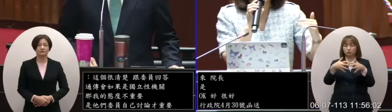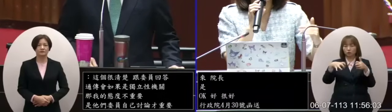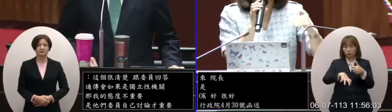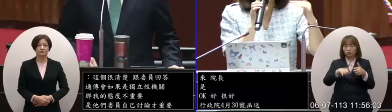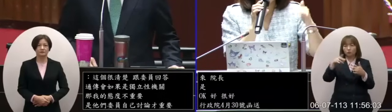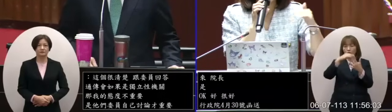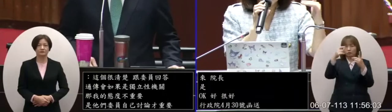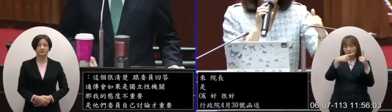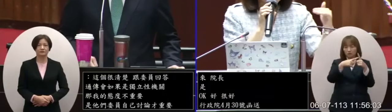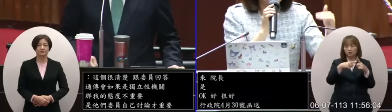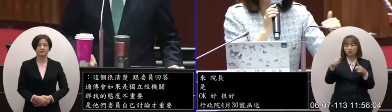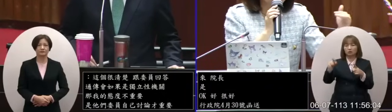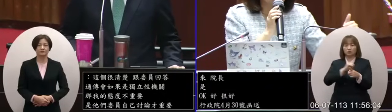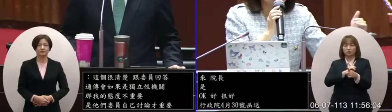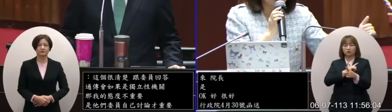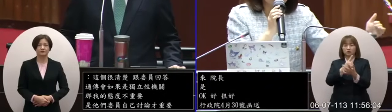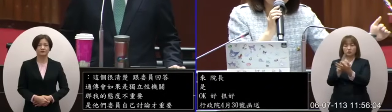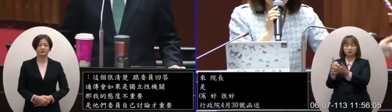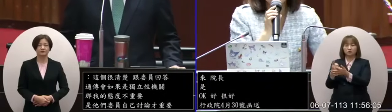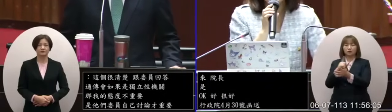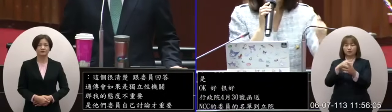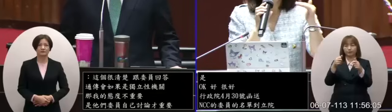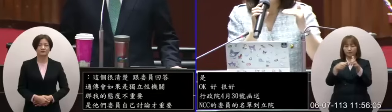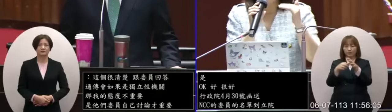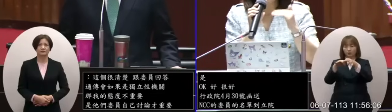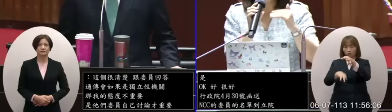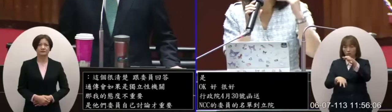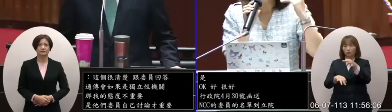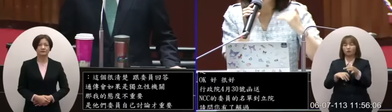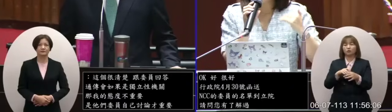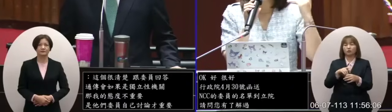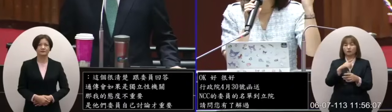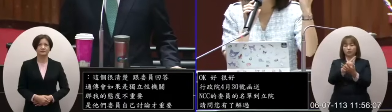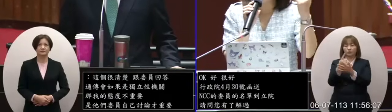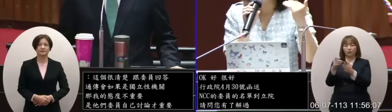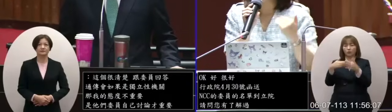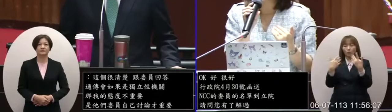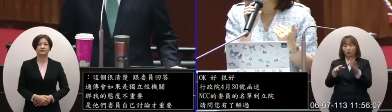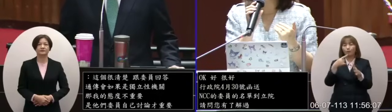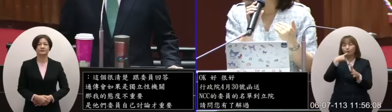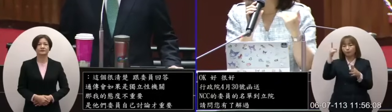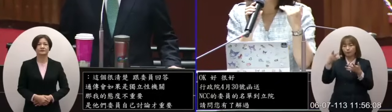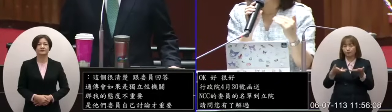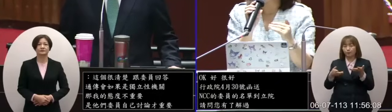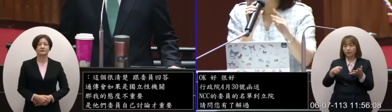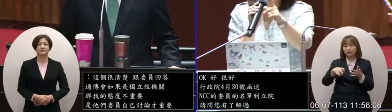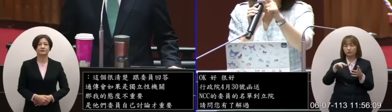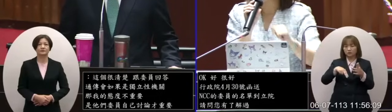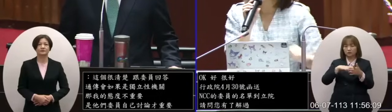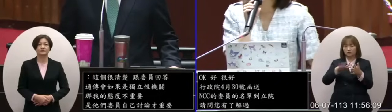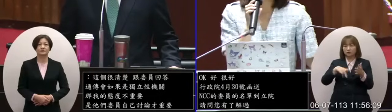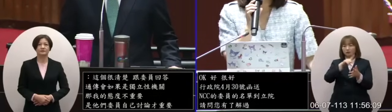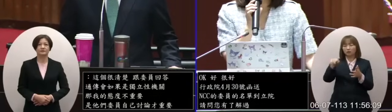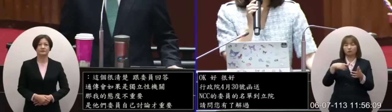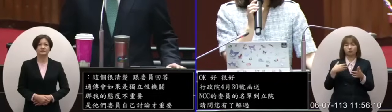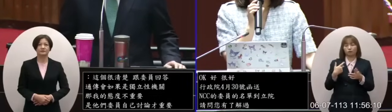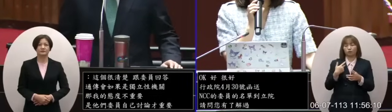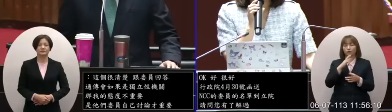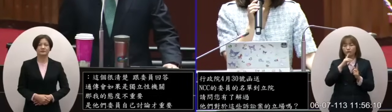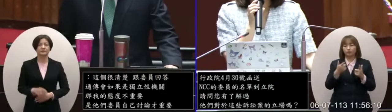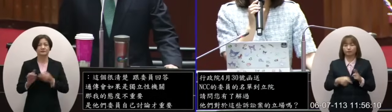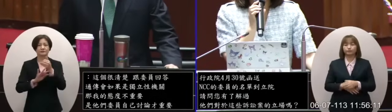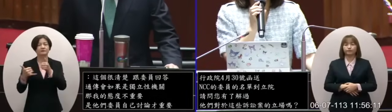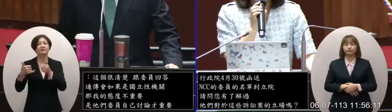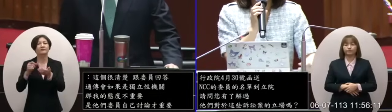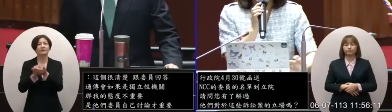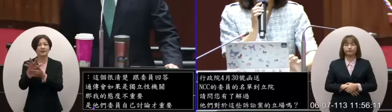只选人？对于他们所有的名单，对于所谓要不要上诉这件事情的立场，您是不清楚的。 跟